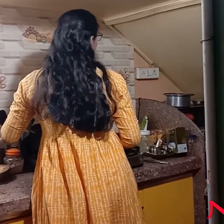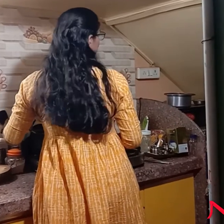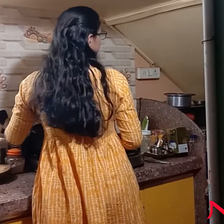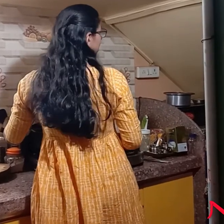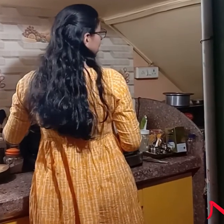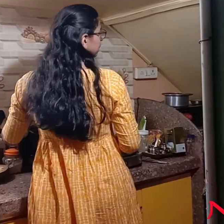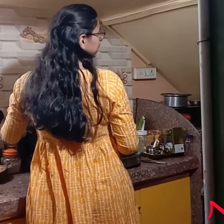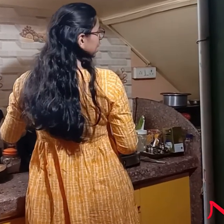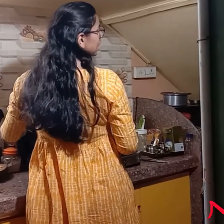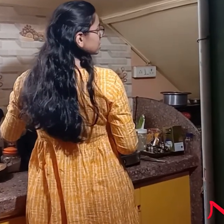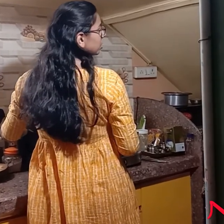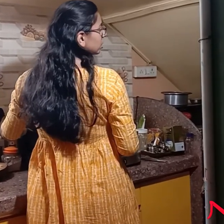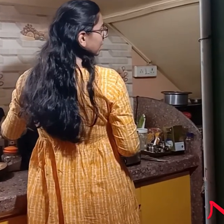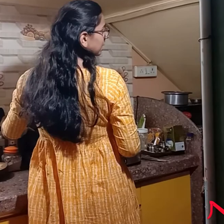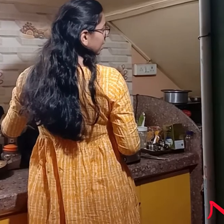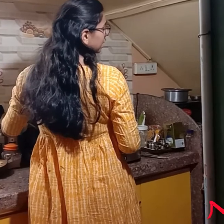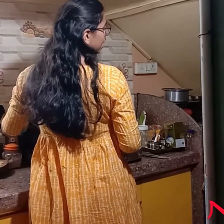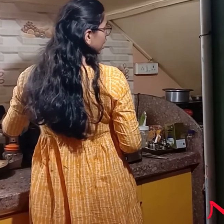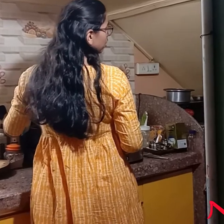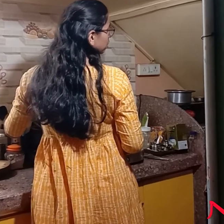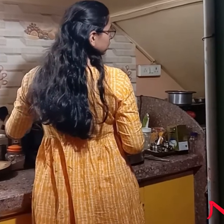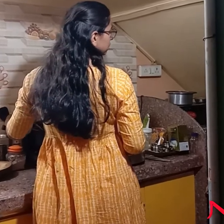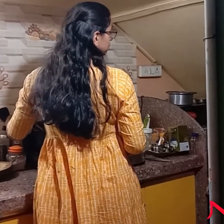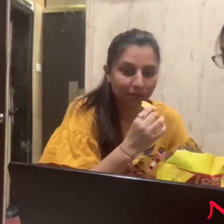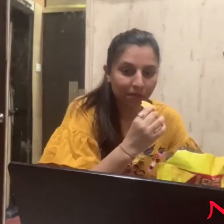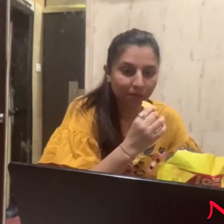हिमा कल्पना चलो खाना खाने आओ